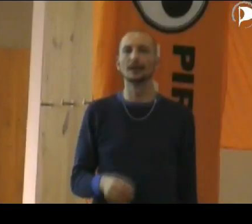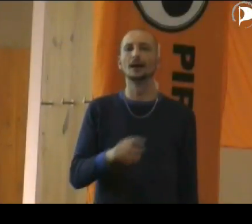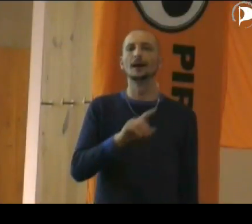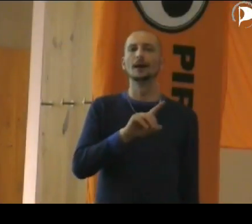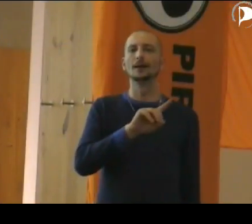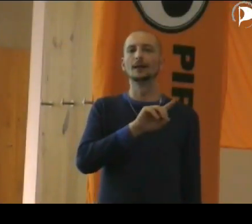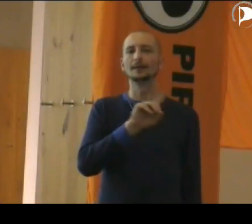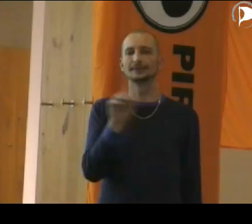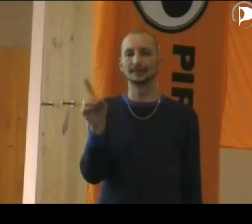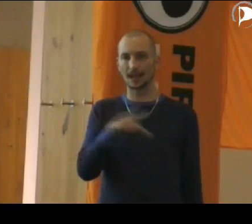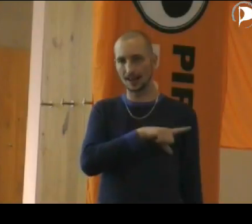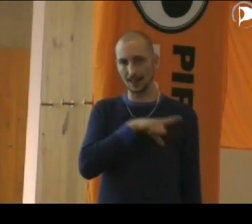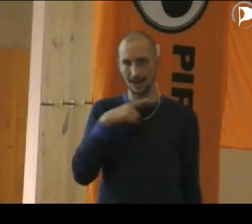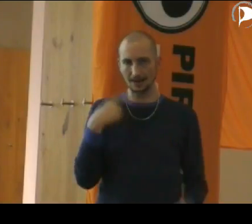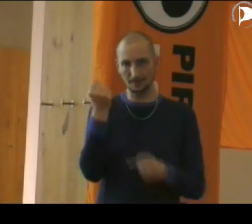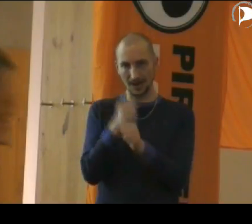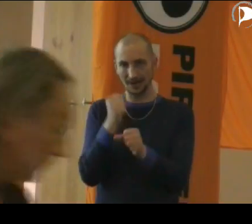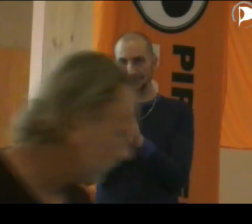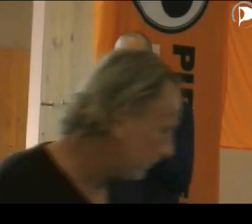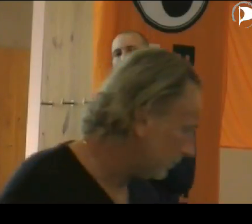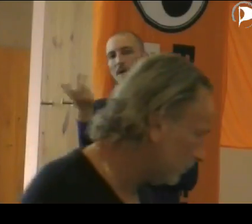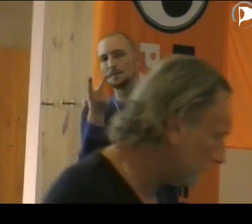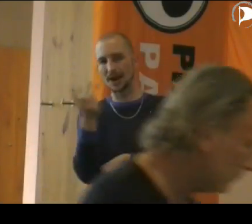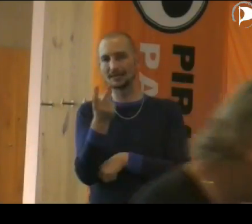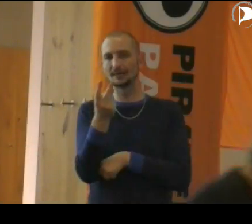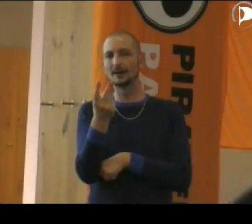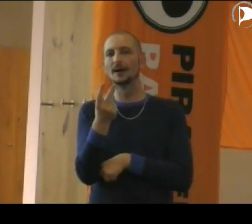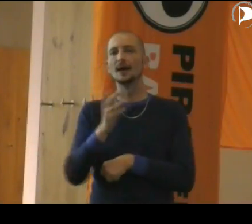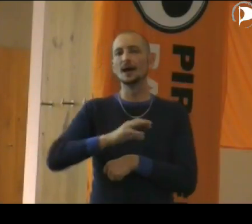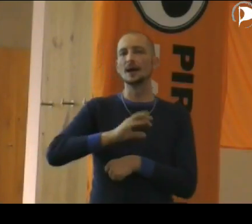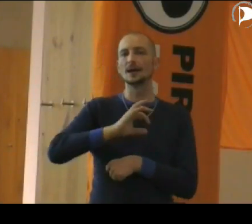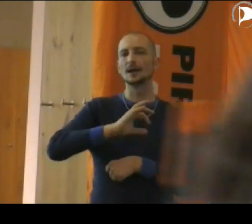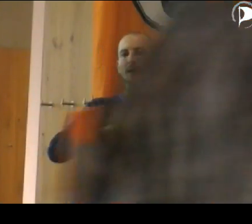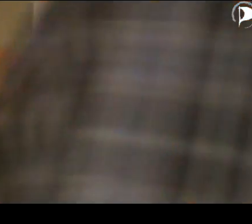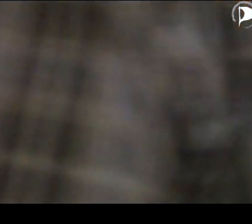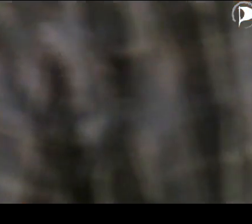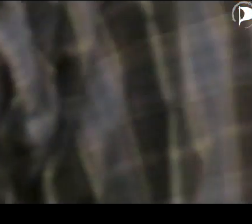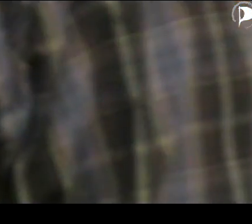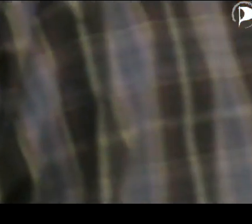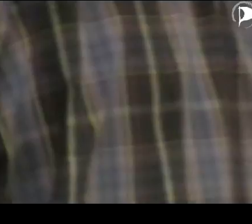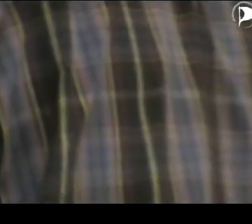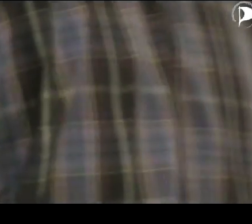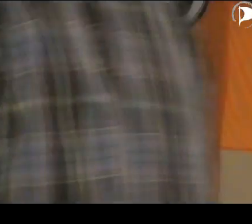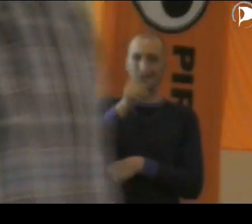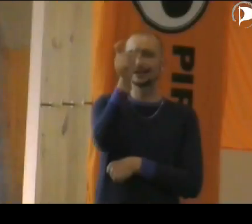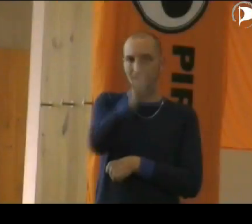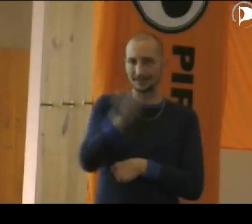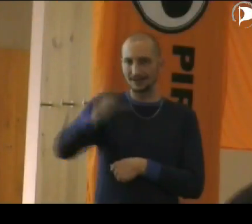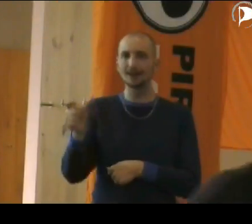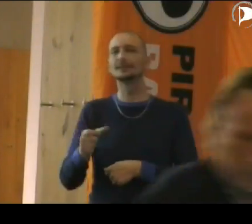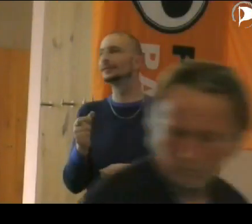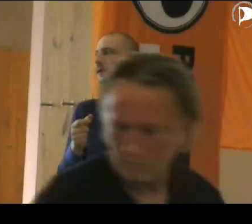auf über 50 prozent zu kommen marco körper mit 493 stimmen oder gute